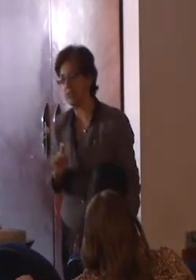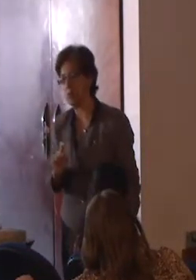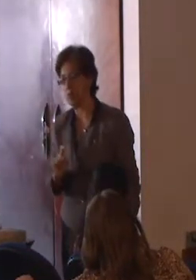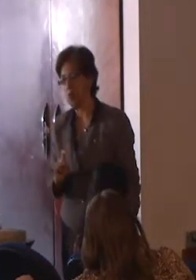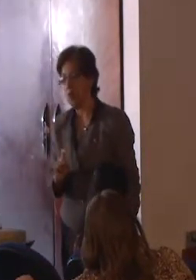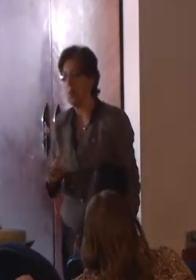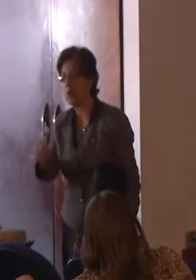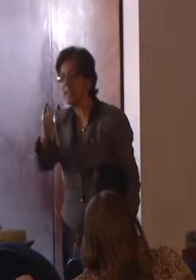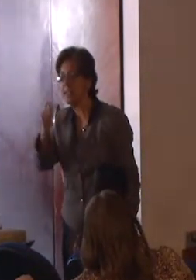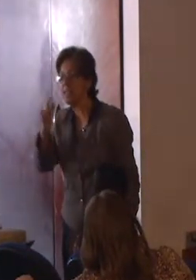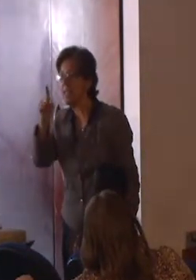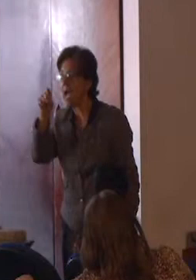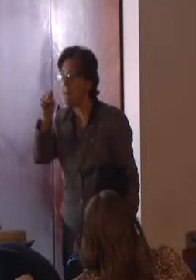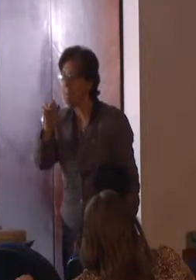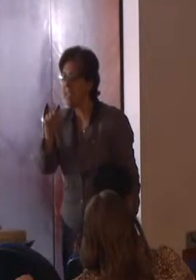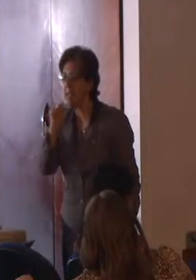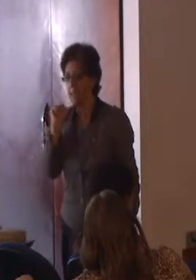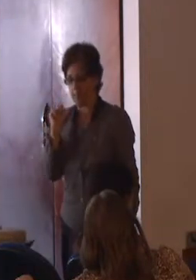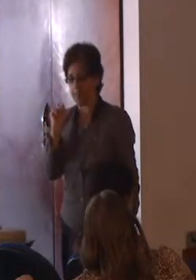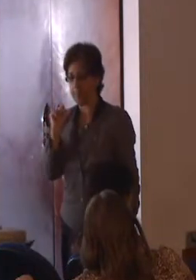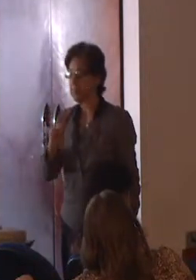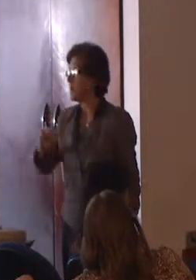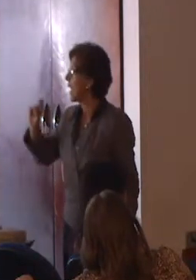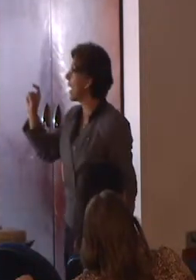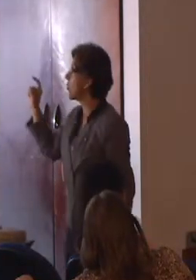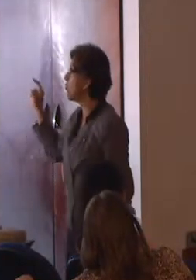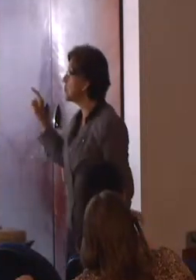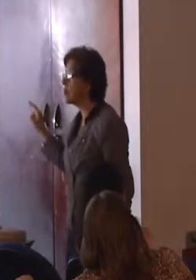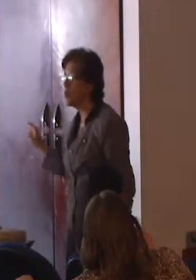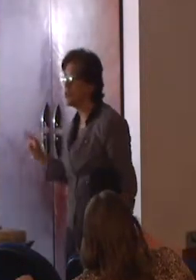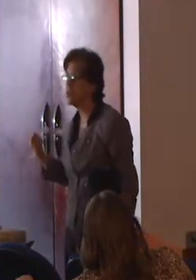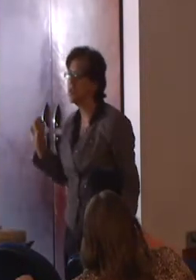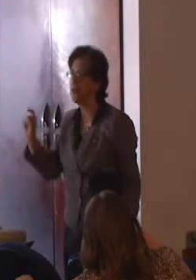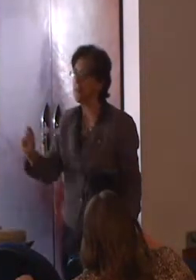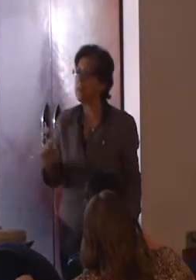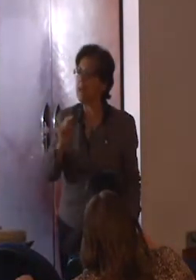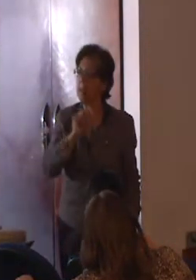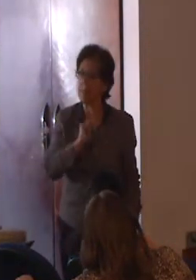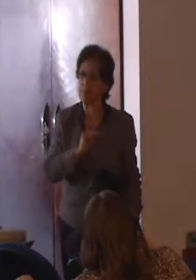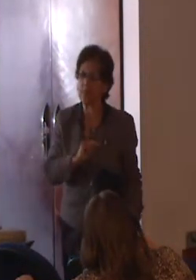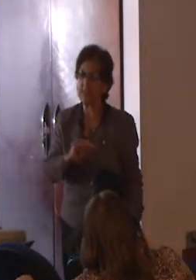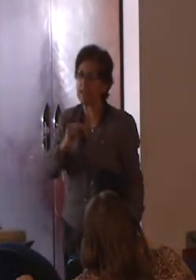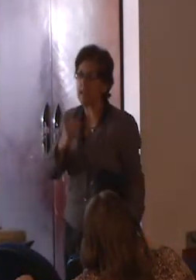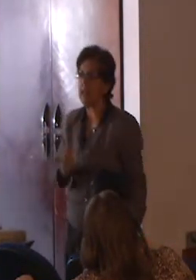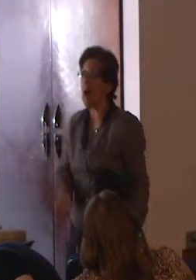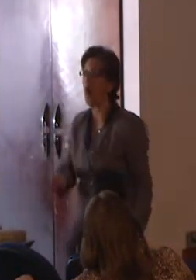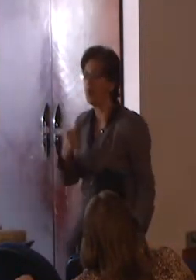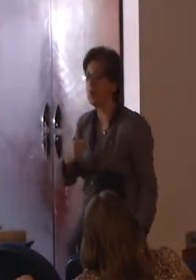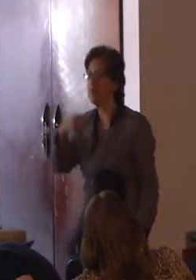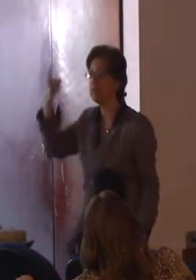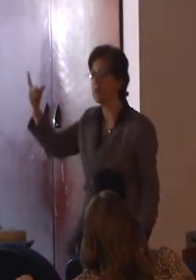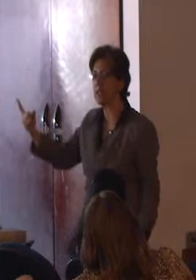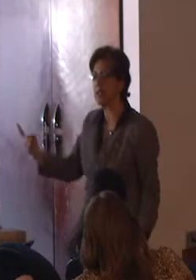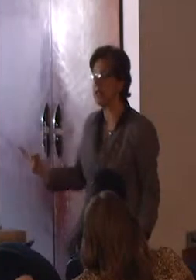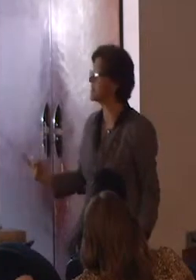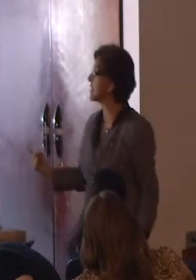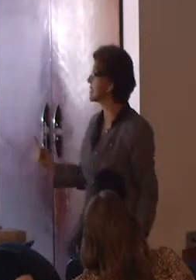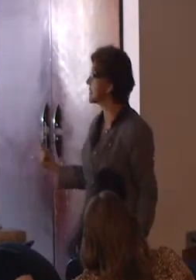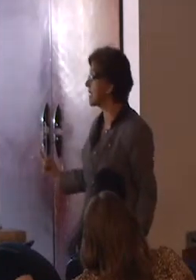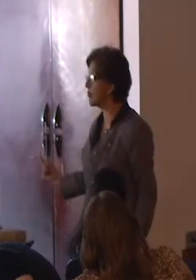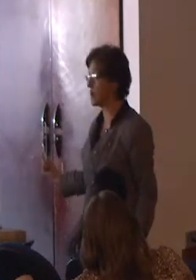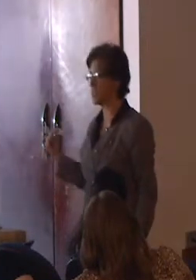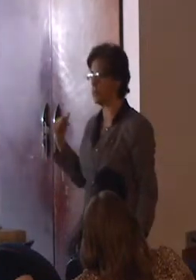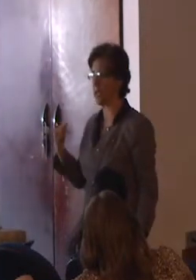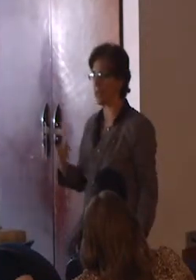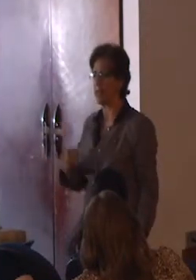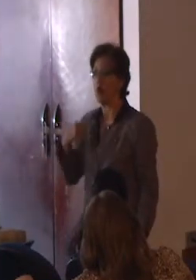vivo. Es la única condición, porque si mañana algún conocido, familiar, persona cercana o uno